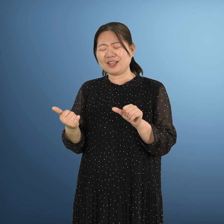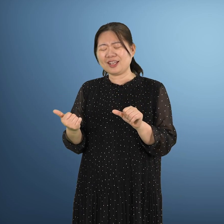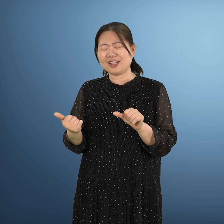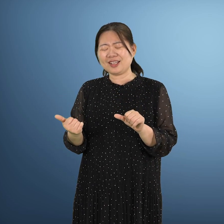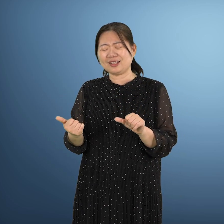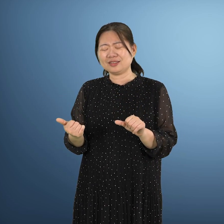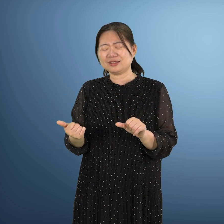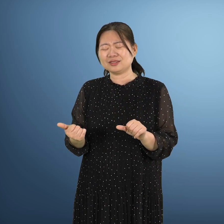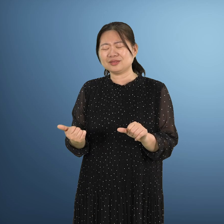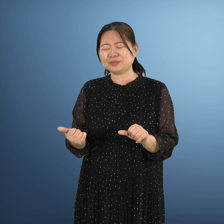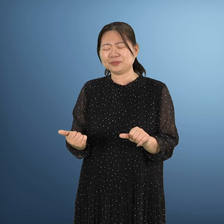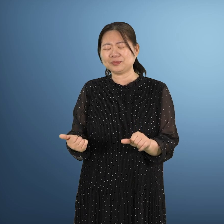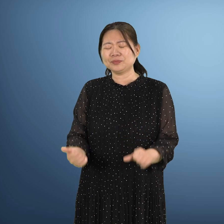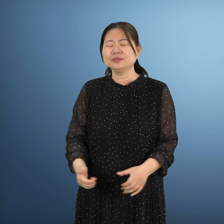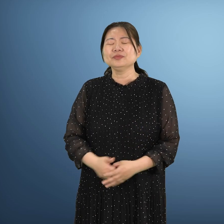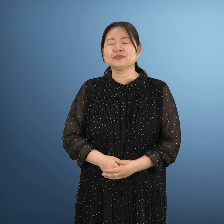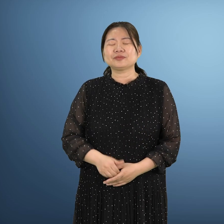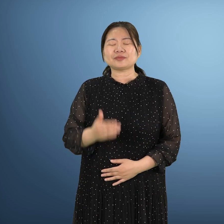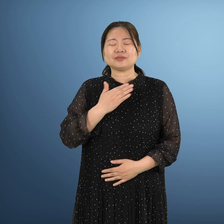죽으셨네.